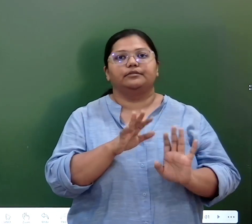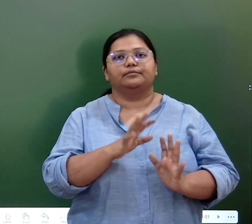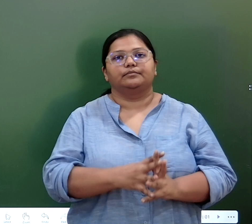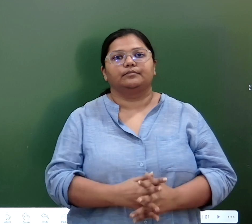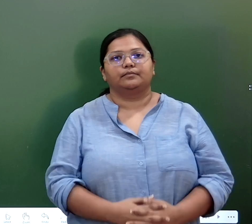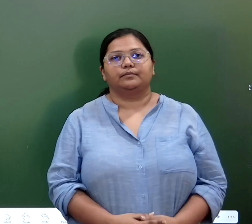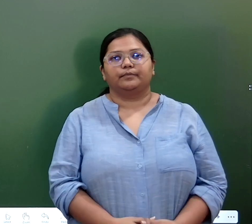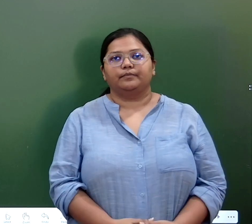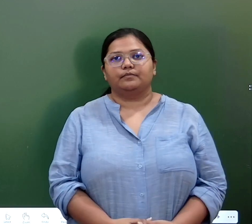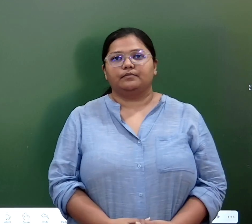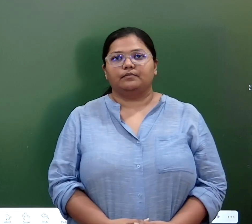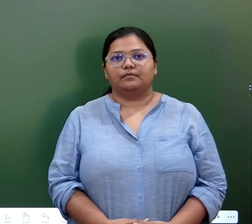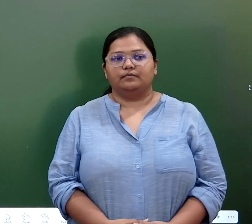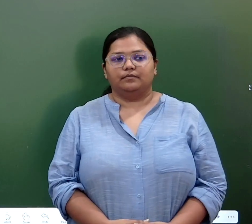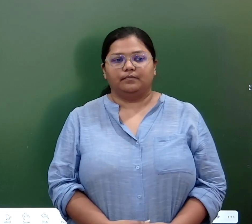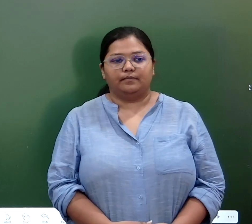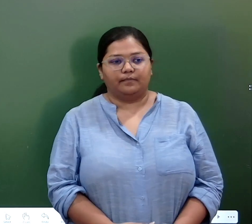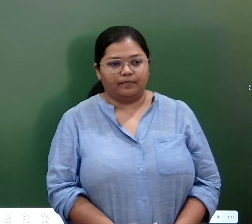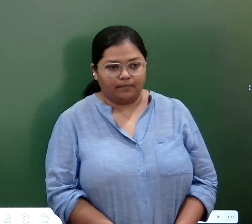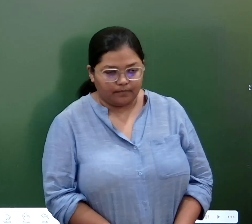भावार्थ दीपिका,